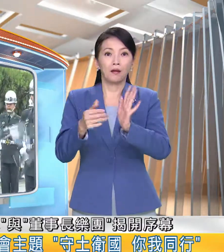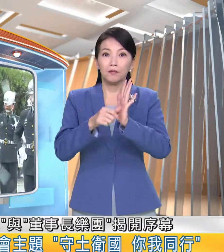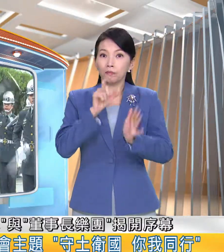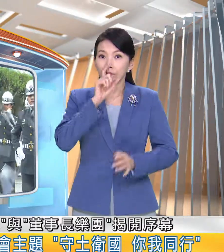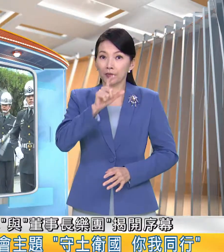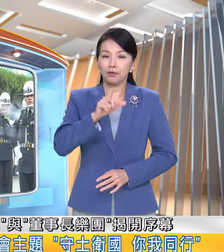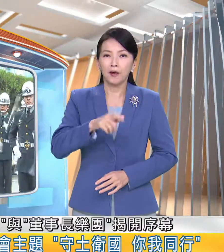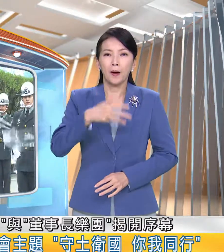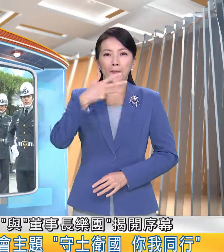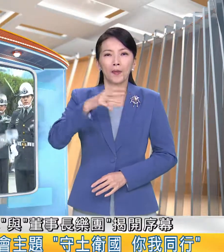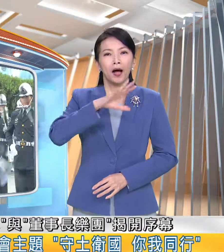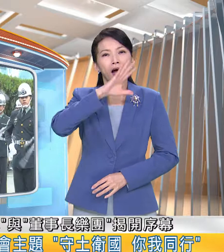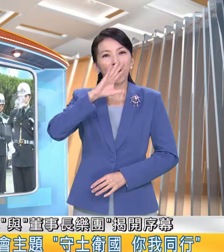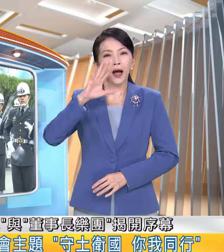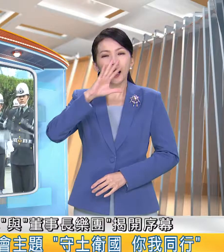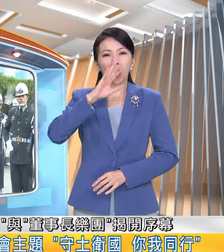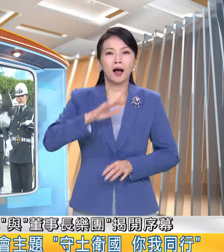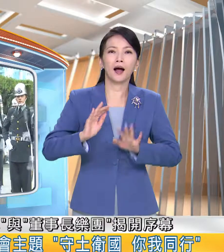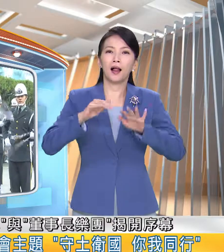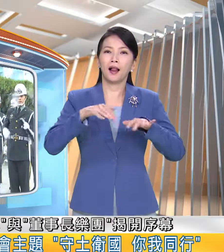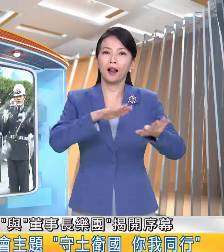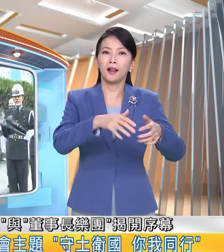与董事长乐团揭开序幕。